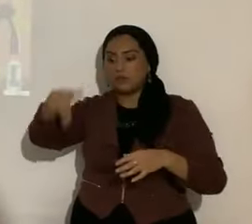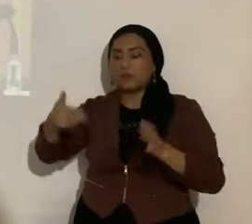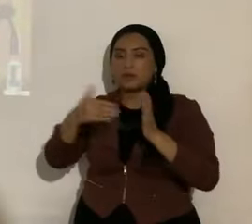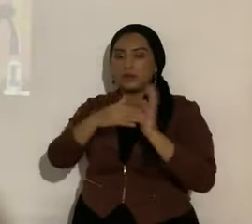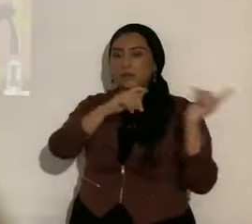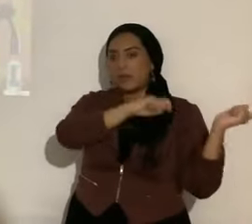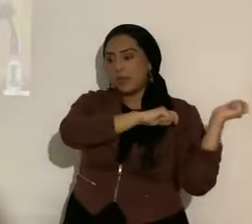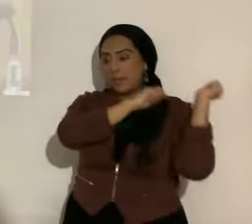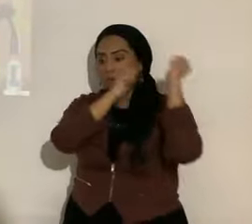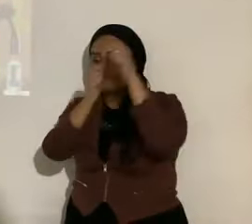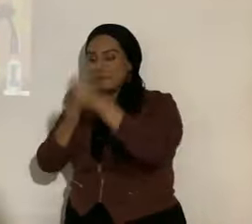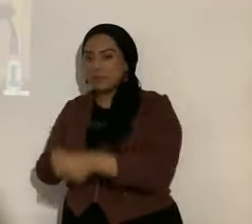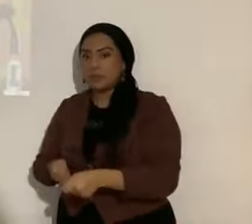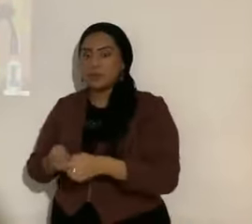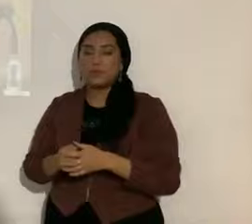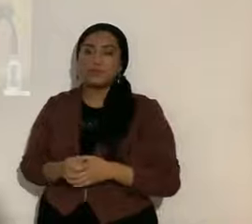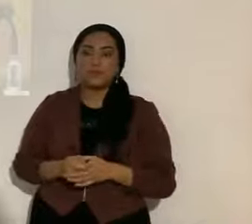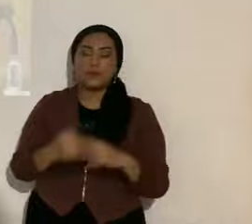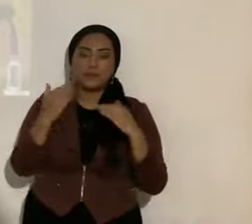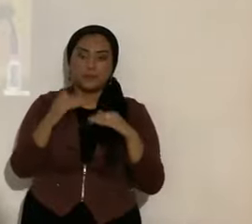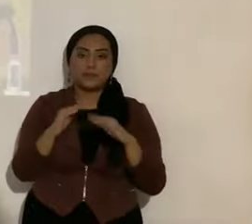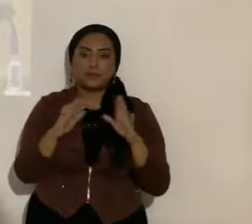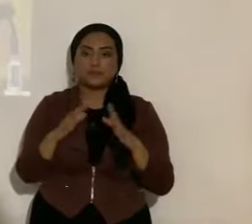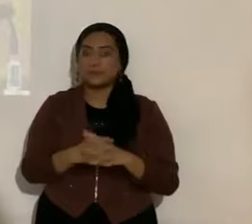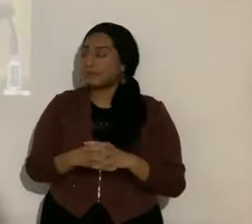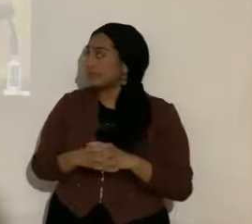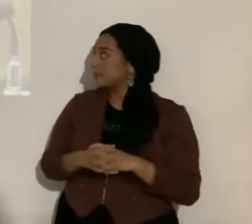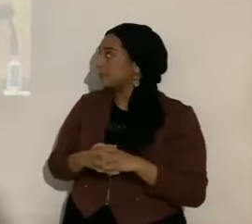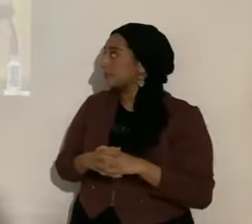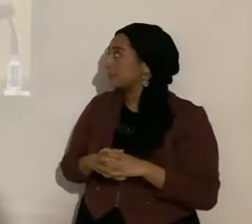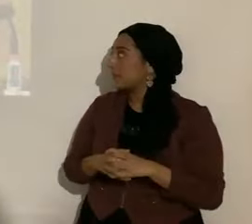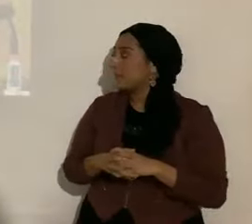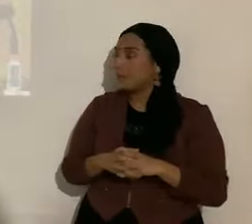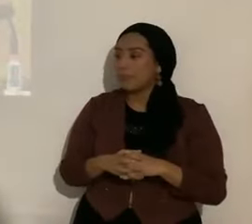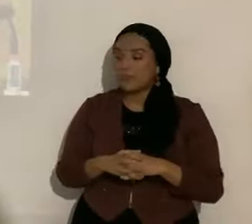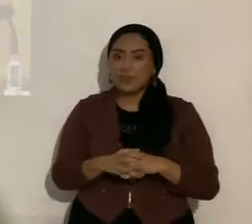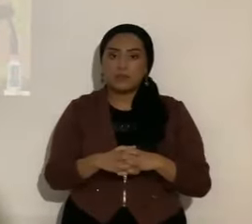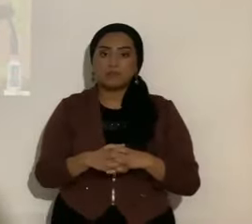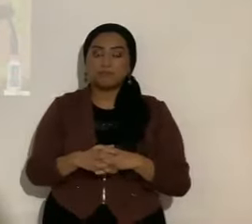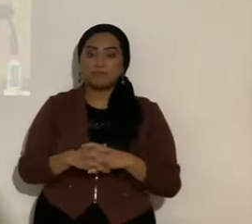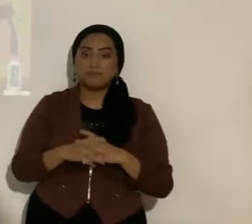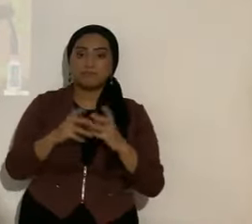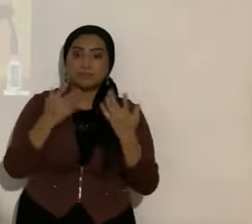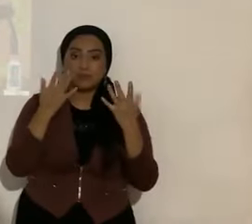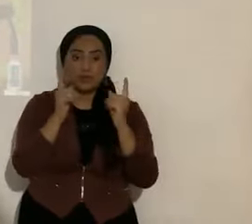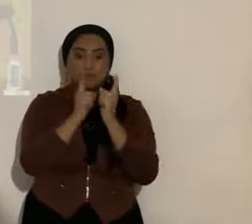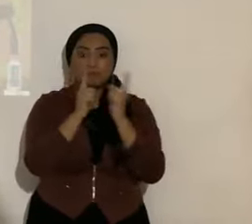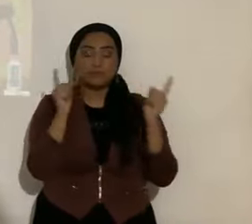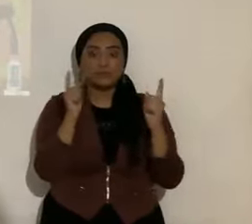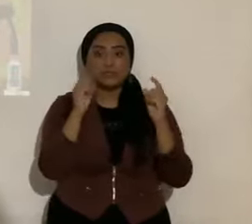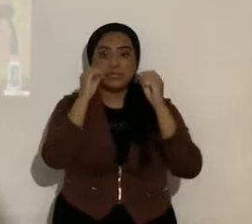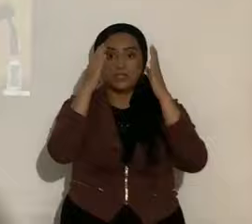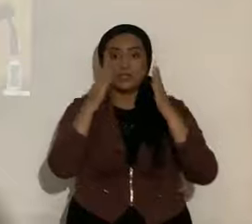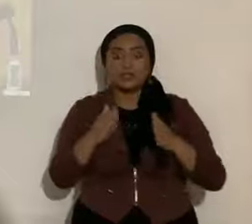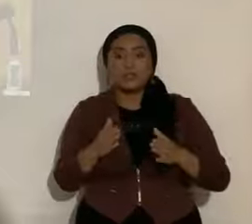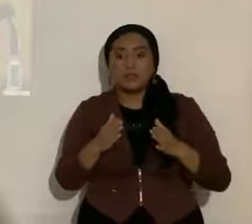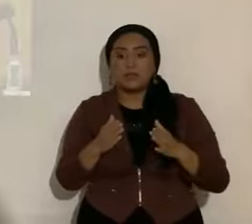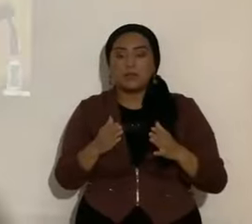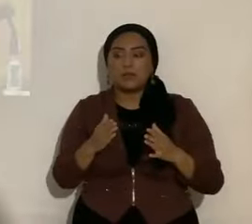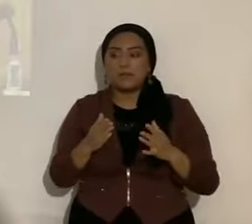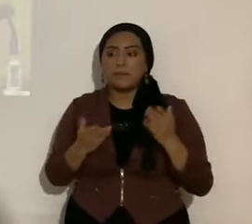Jordán. A ver, vamos a dejarlo hasta ahí. El despedirse de su maestro, de Elías, ha de haber